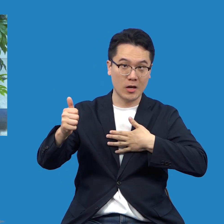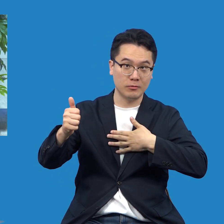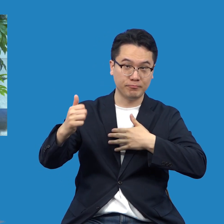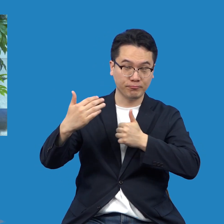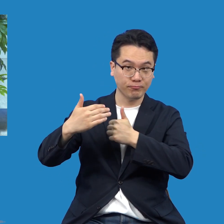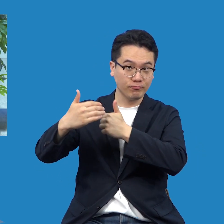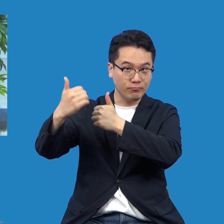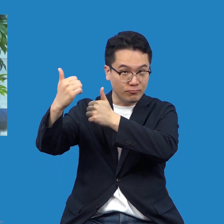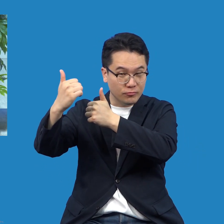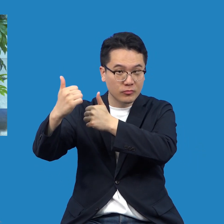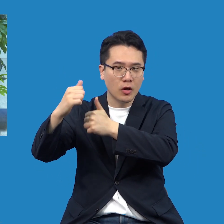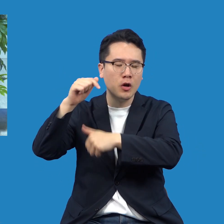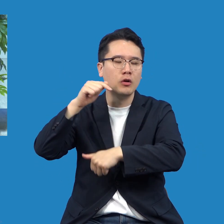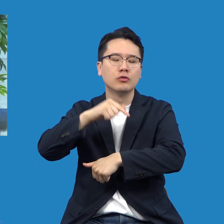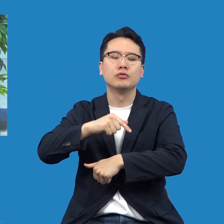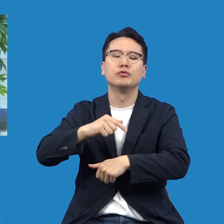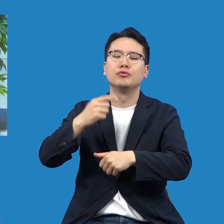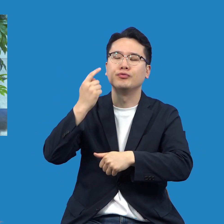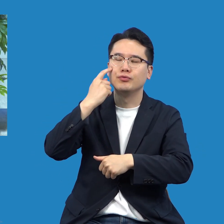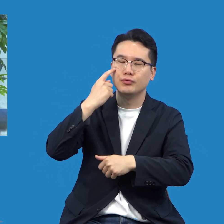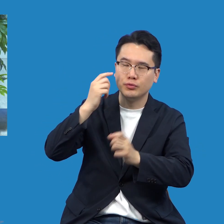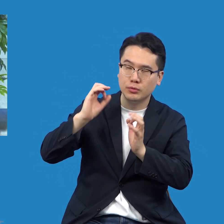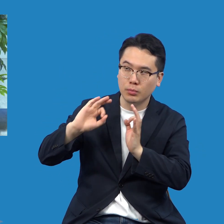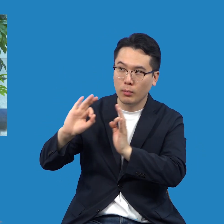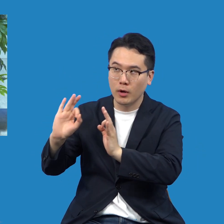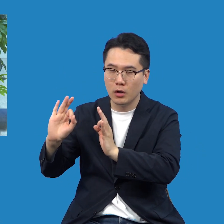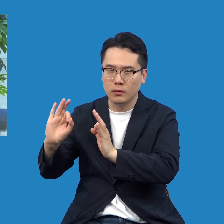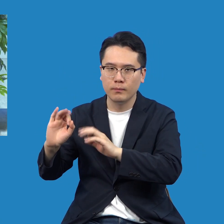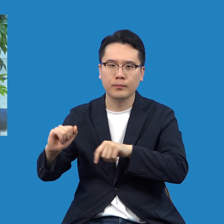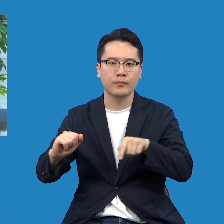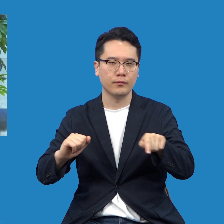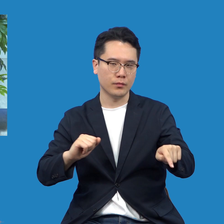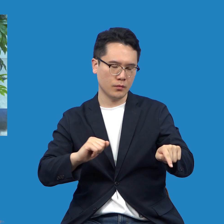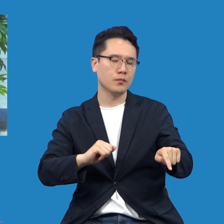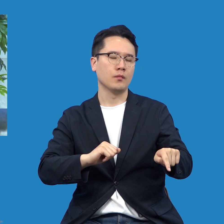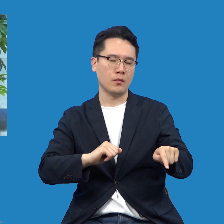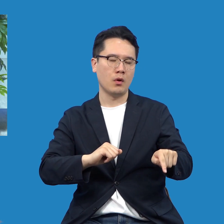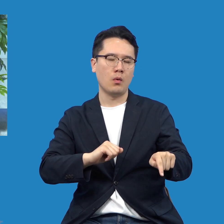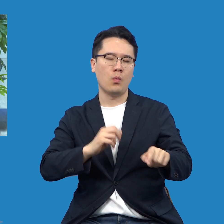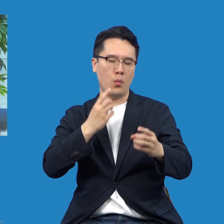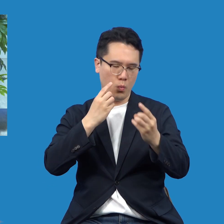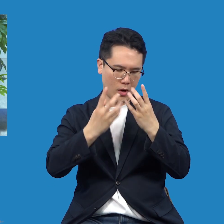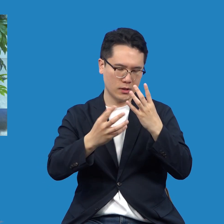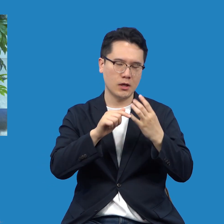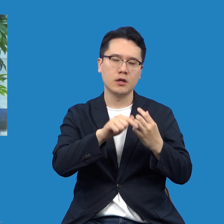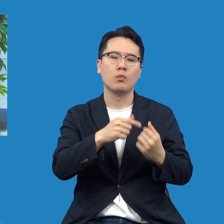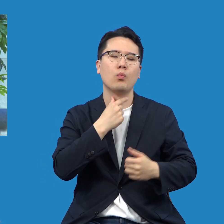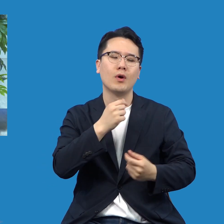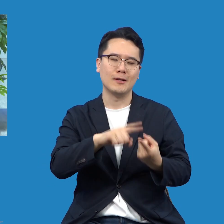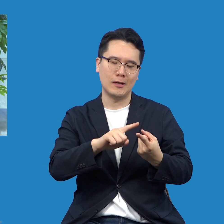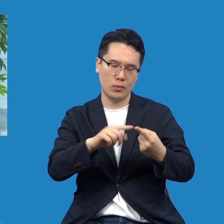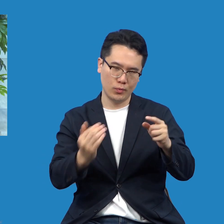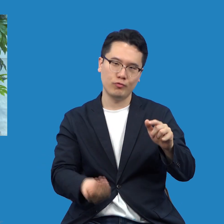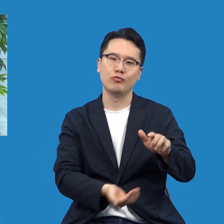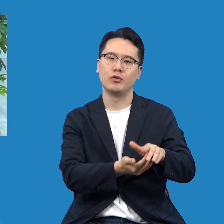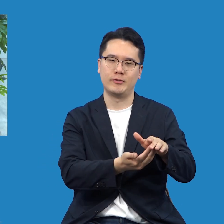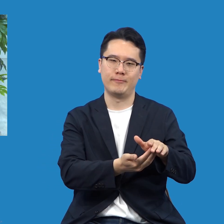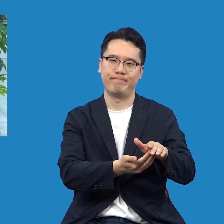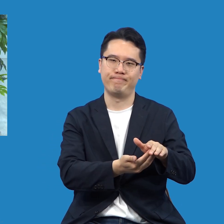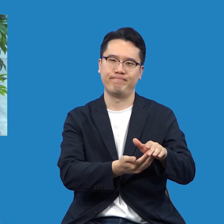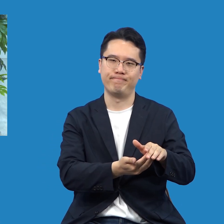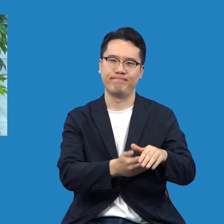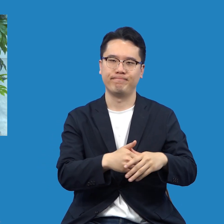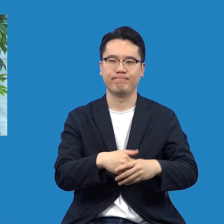보면 그 일이 내게 이루어지려니와 그렇지 아니하면 이루어지지 아니하리라 하십니다. 이렇게